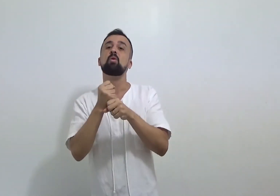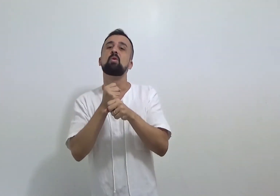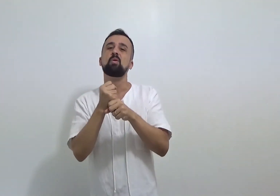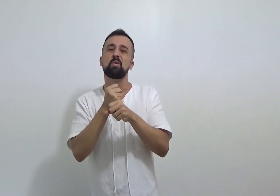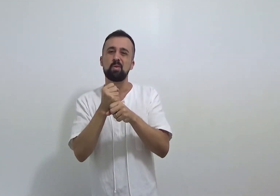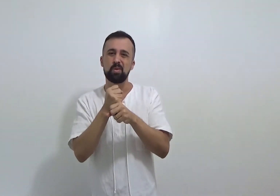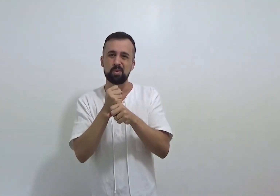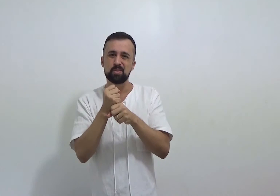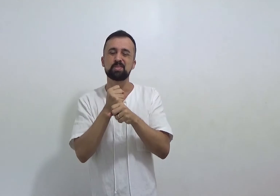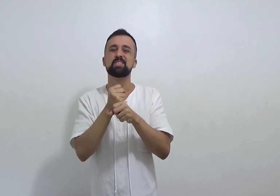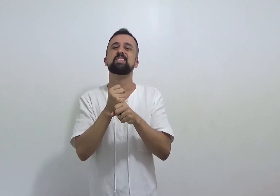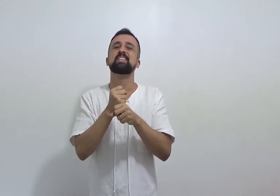Lei número